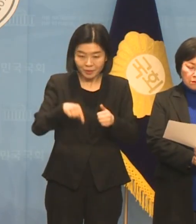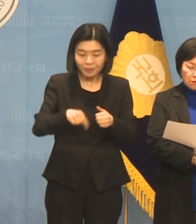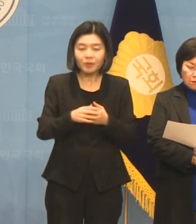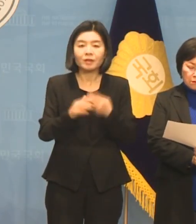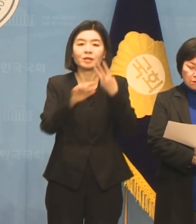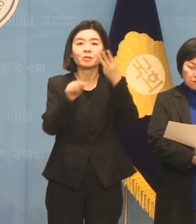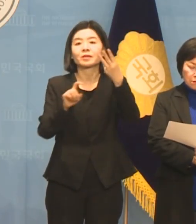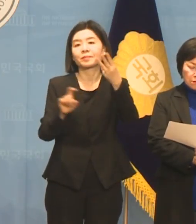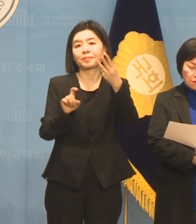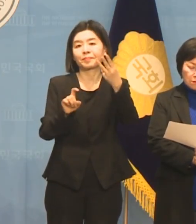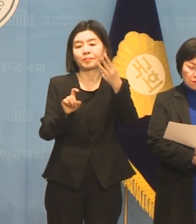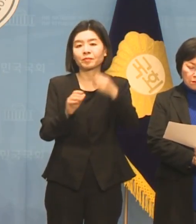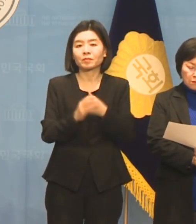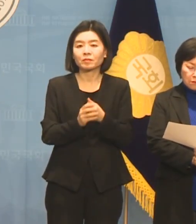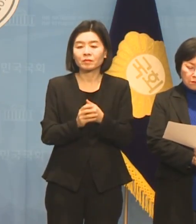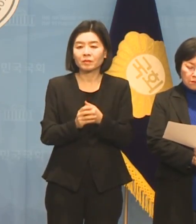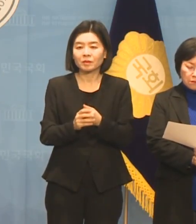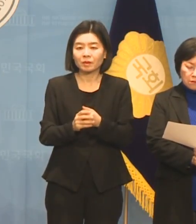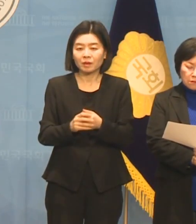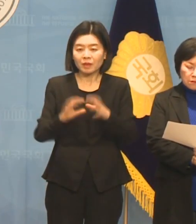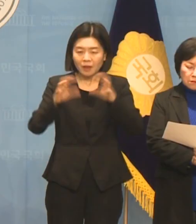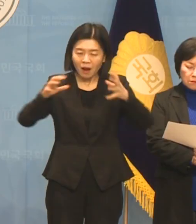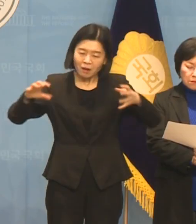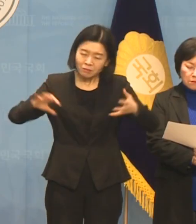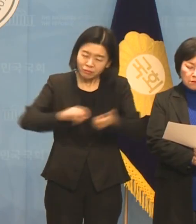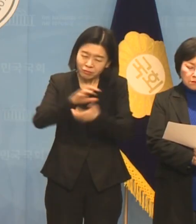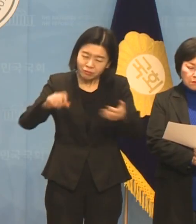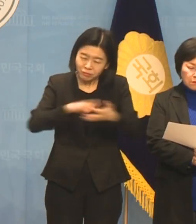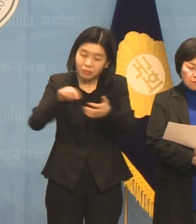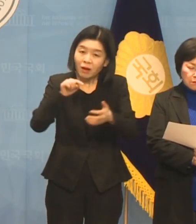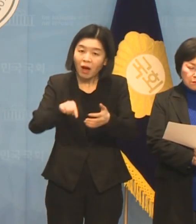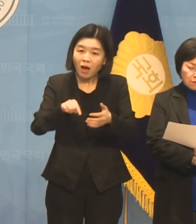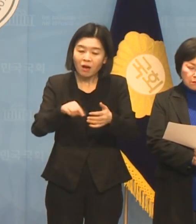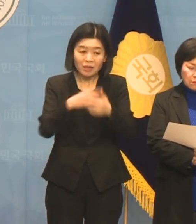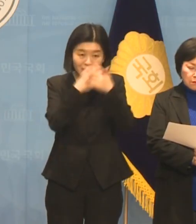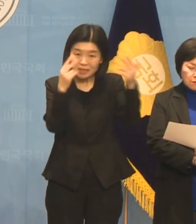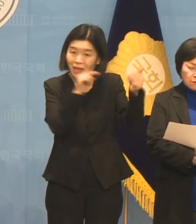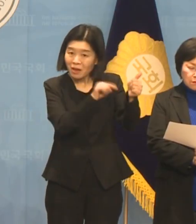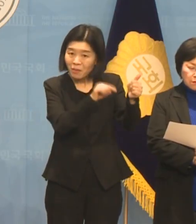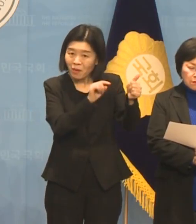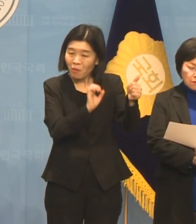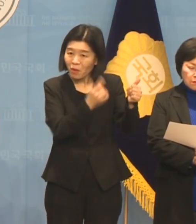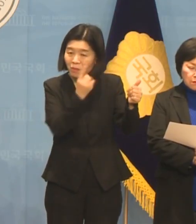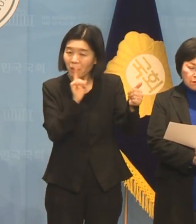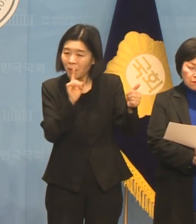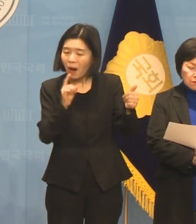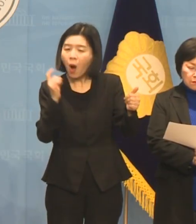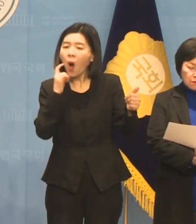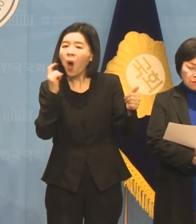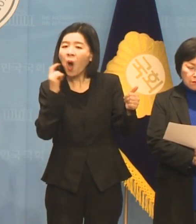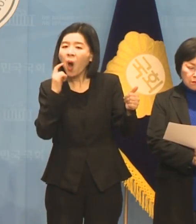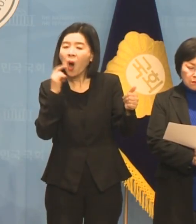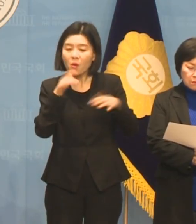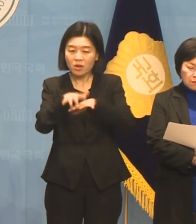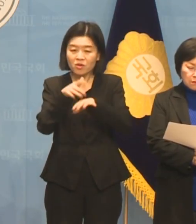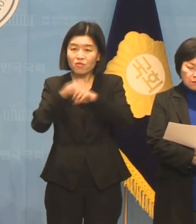12일 툭하면 내란 선동, 이재명의 민주당이 내란이다라는 허위 사실이 담긴 현수막에